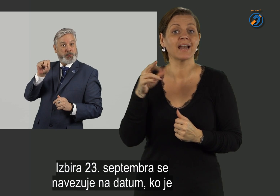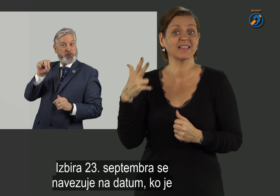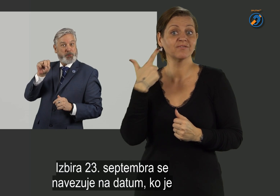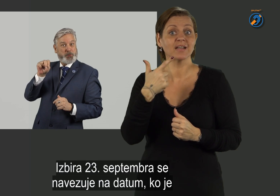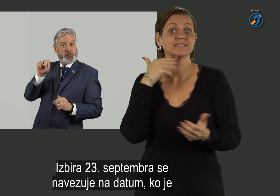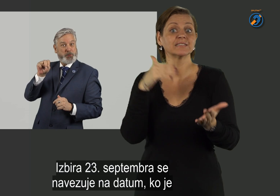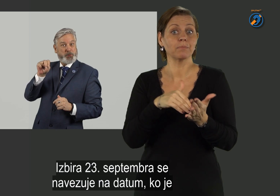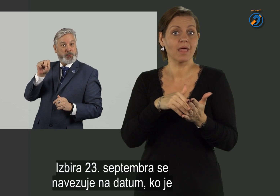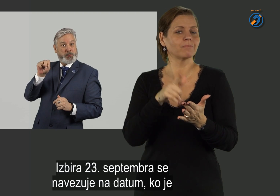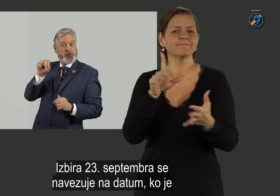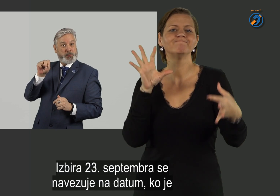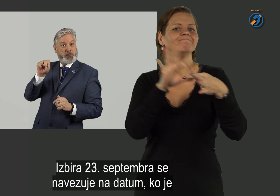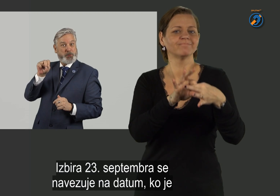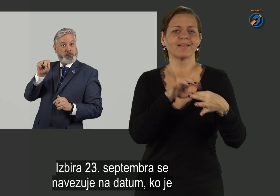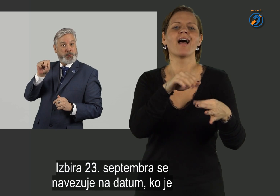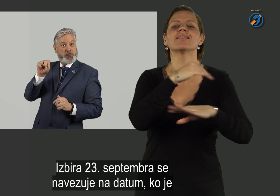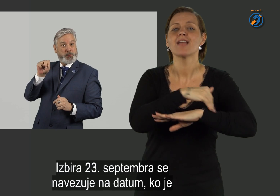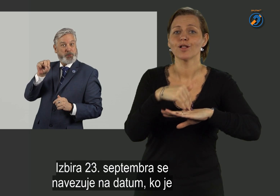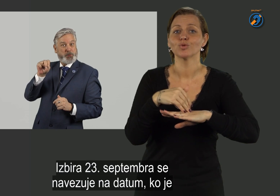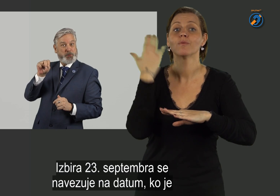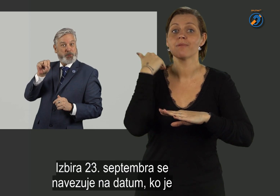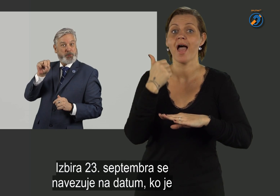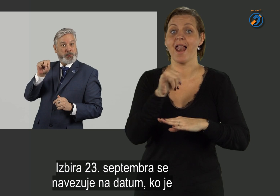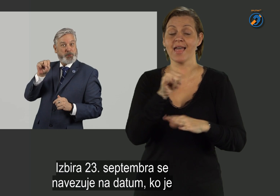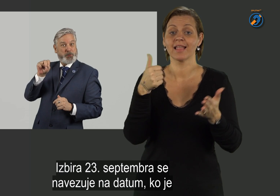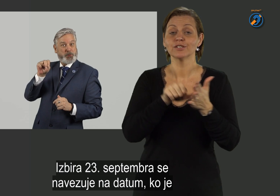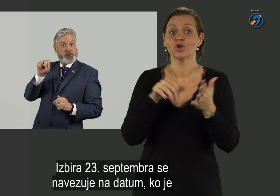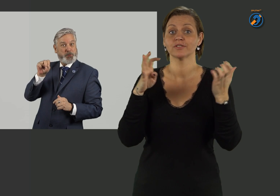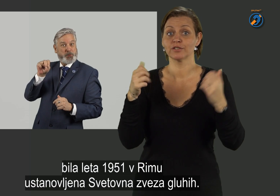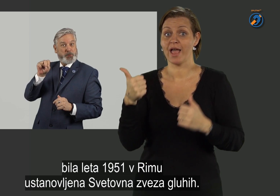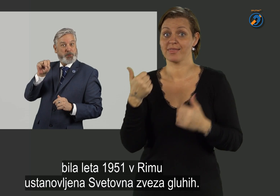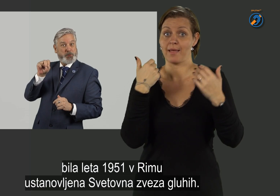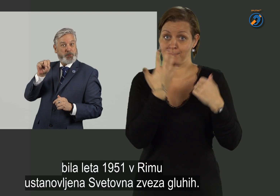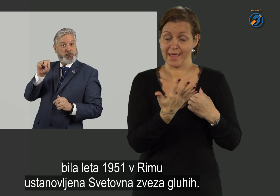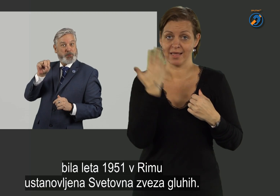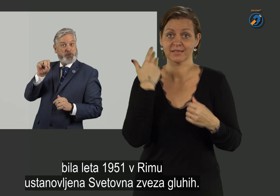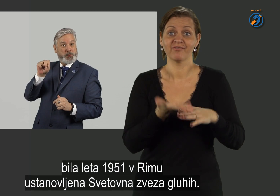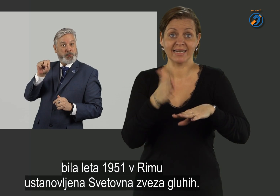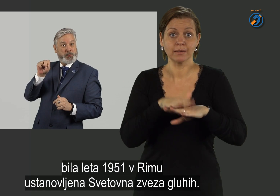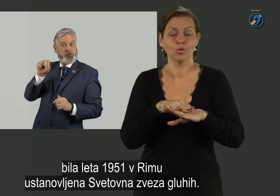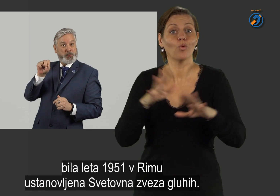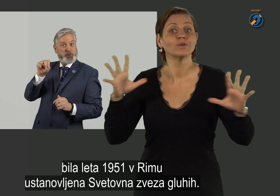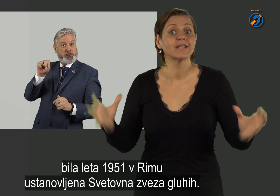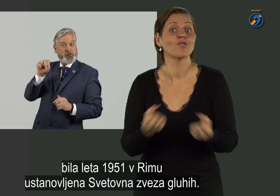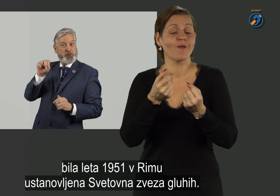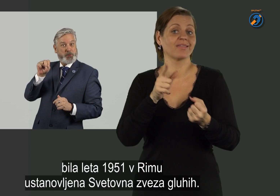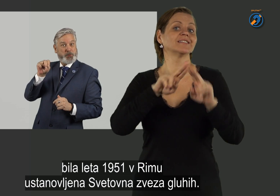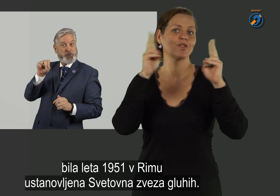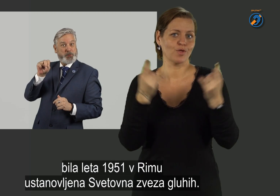Izbira 23. septembra se navezuje na datum, ko je bila leta 1951 v Rimu ustanovljena Svetovna